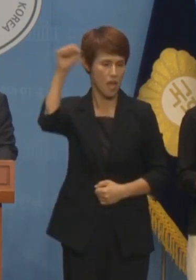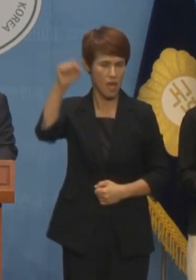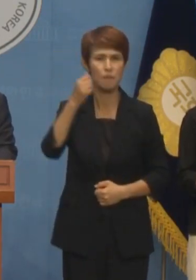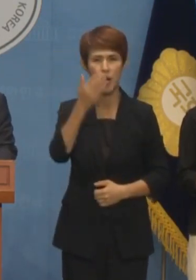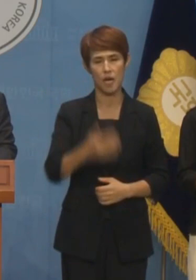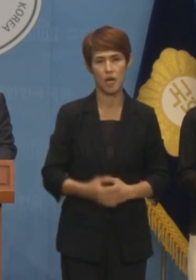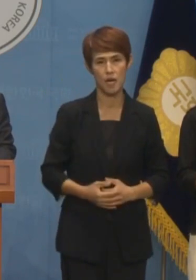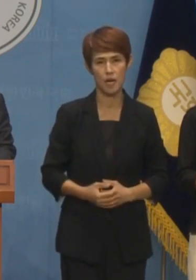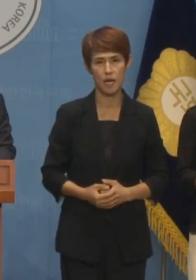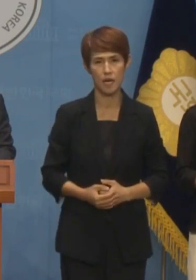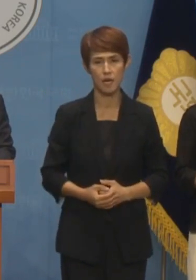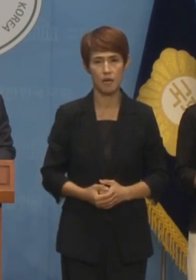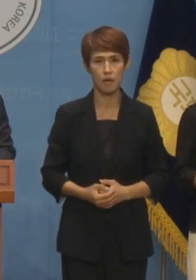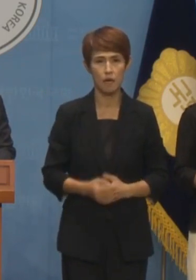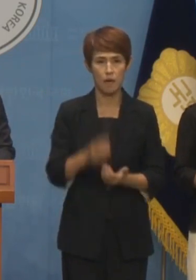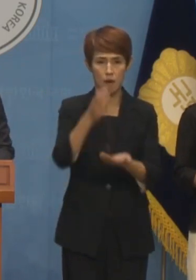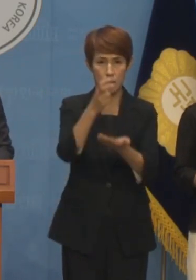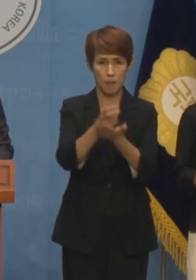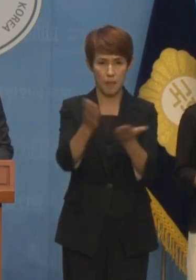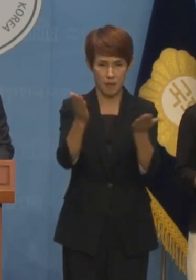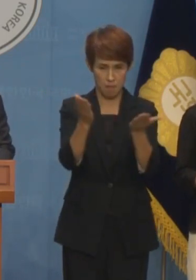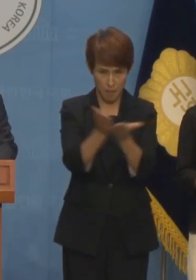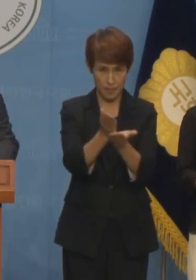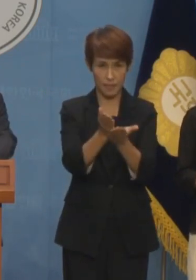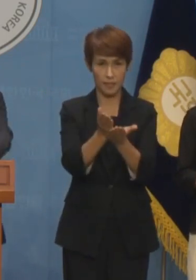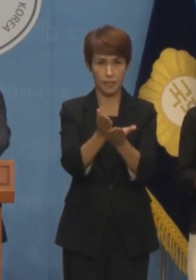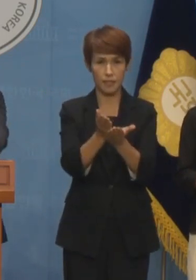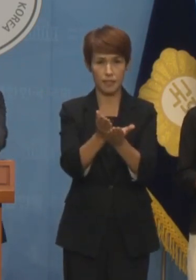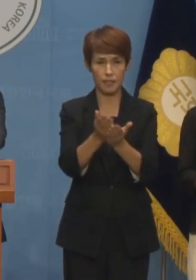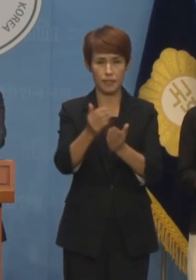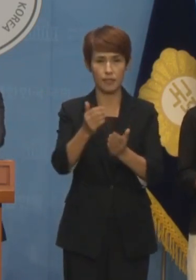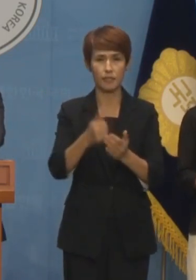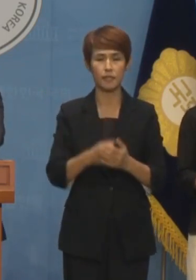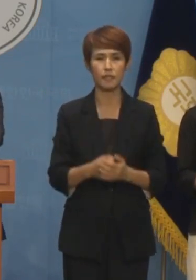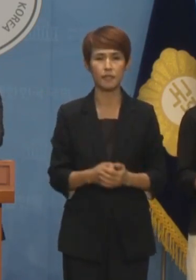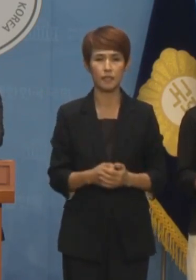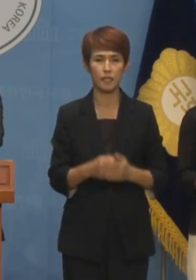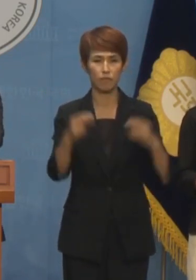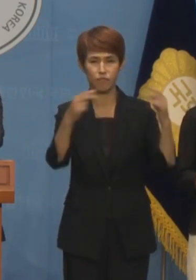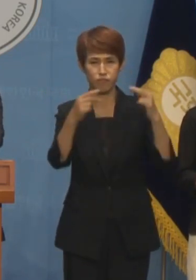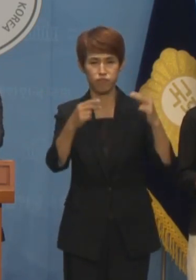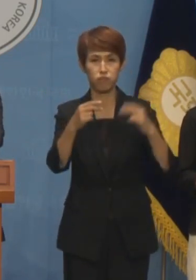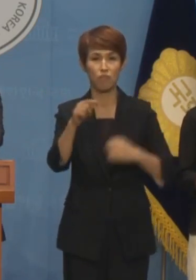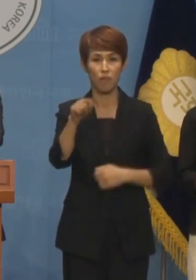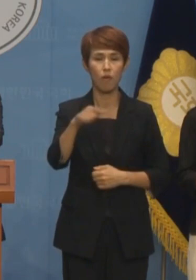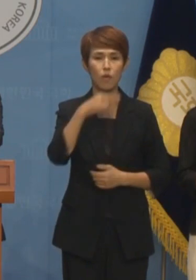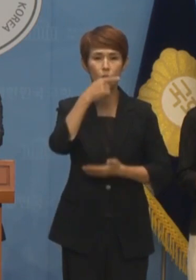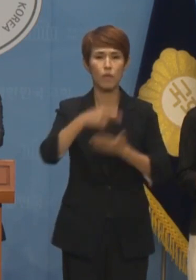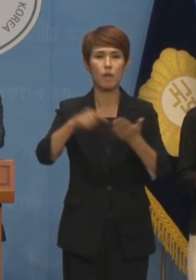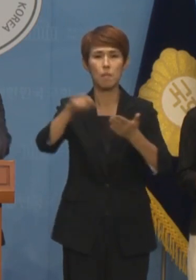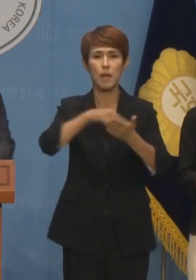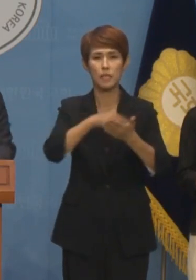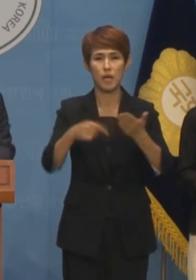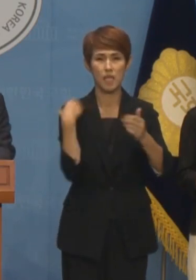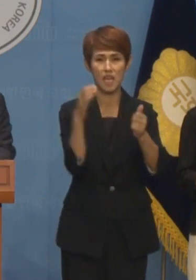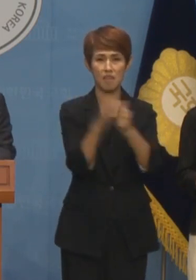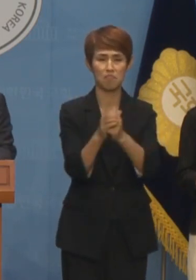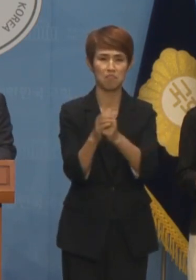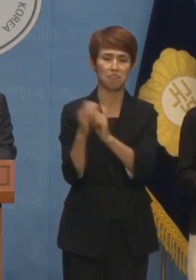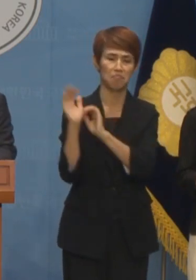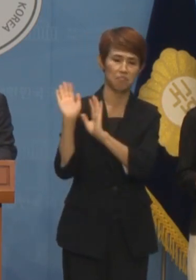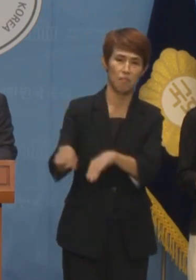이에 대해 합법적인 쟁의 행위는 현행 제도 하에서도 손해배상 책임이 면제되고 있는데